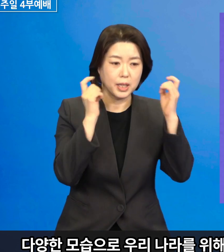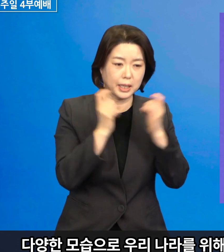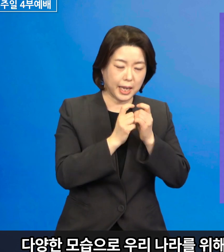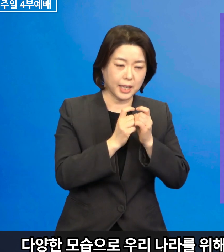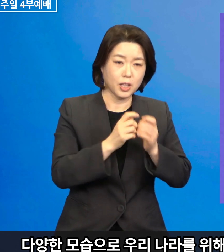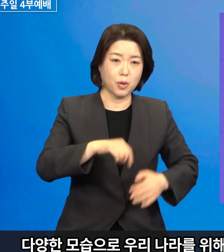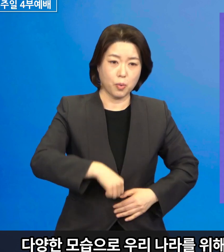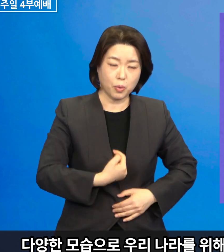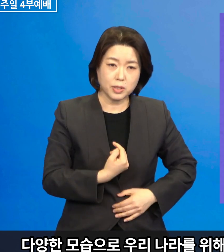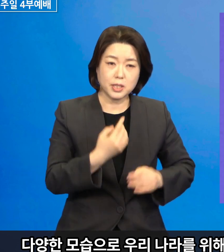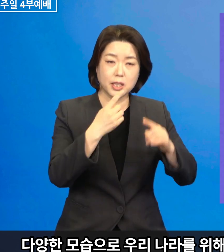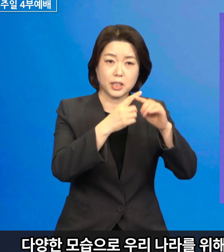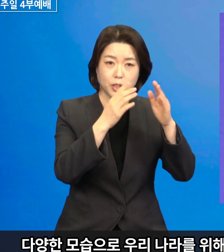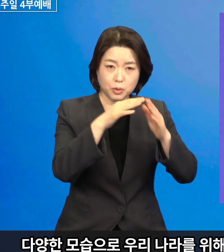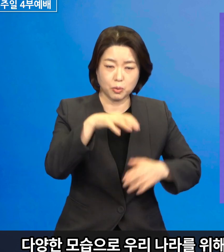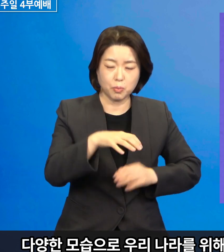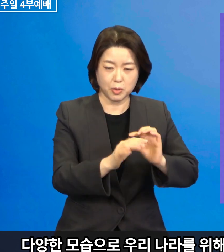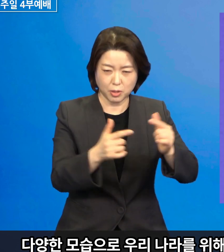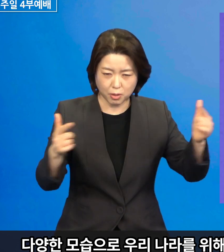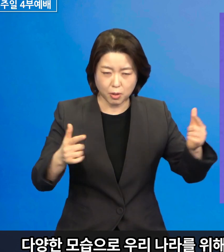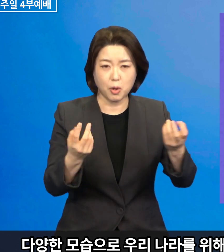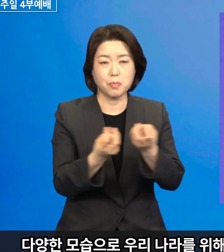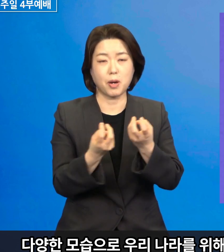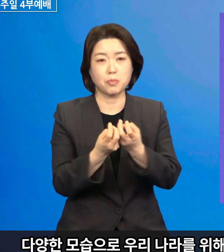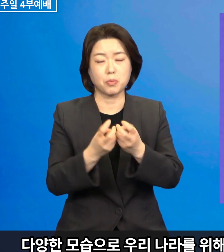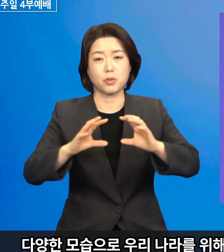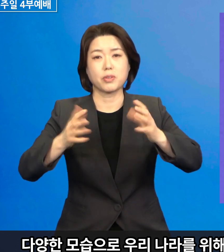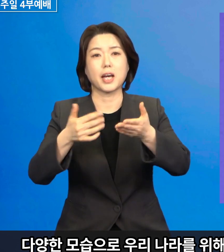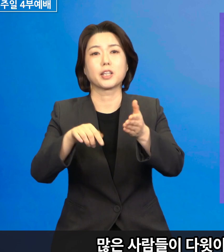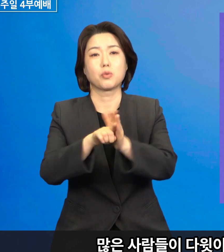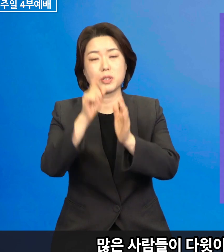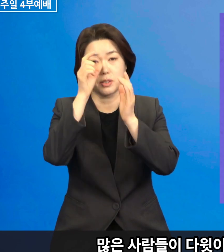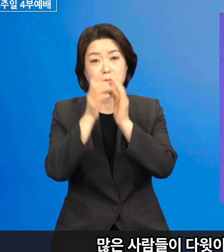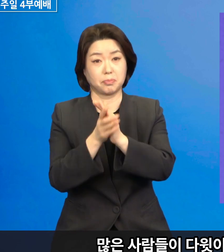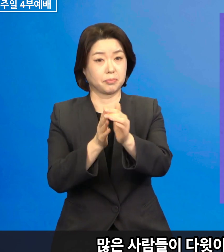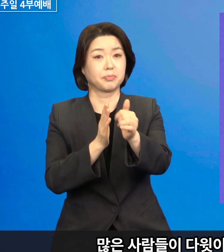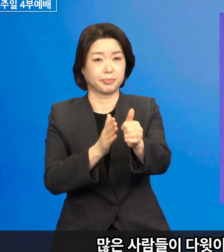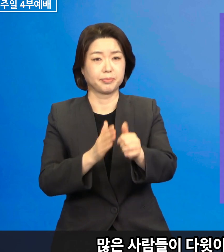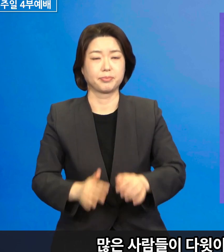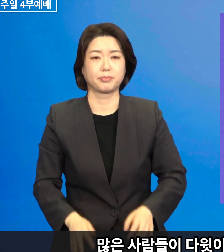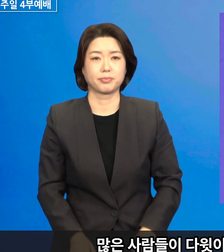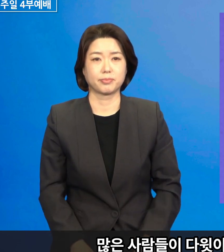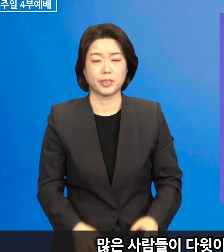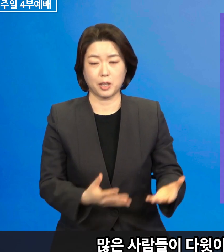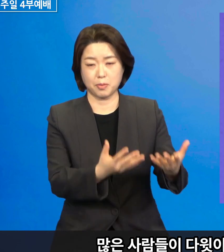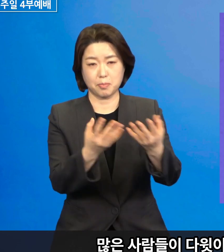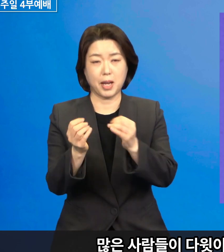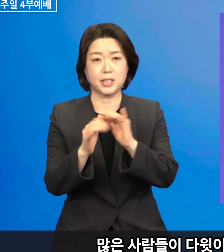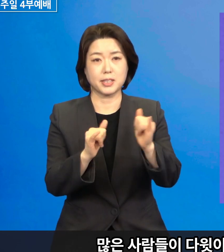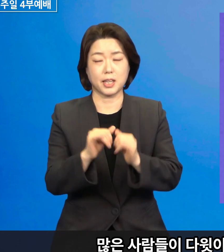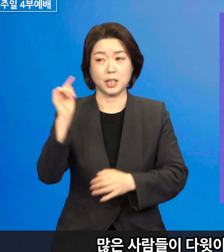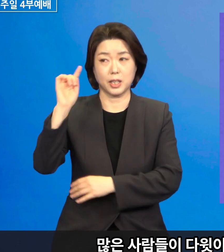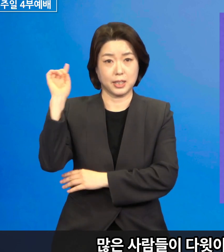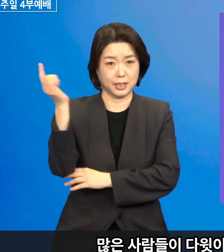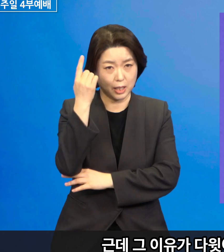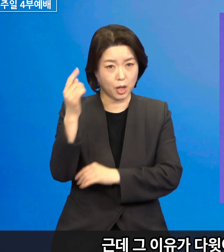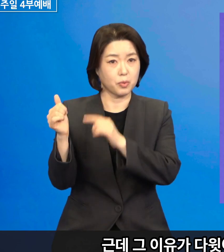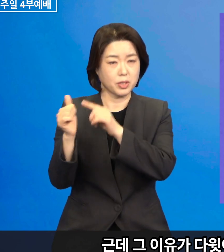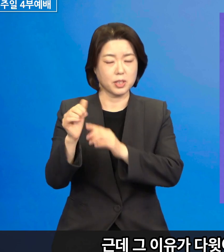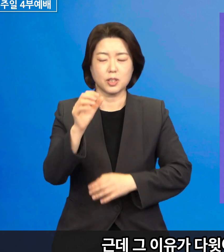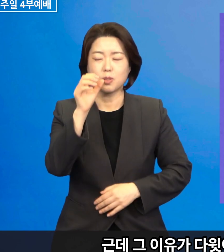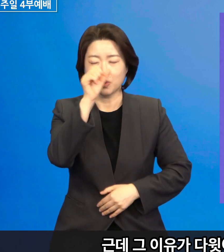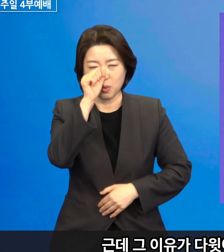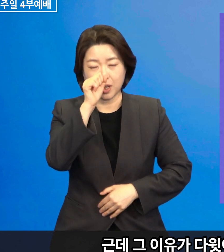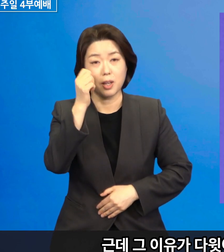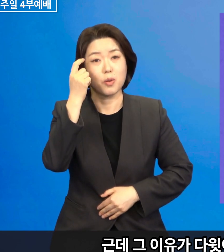모습으로 우리 나라를 위해서 여러분 기도해 주시면 좋겠습니다. 많은 사람들이 다윗이라는 인물을 좋아합니다. 근데